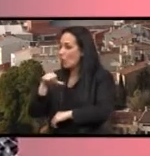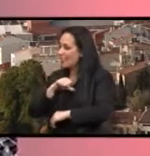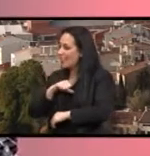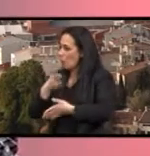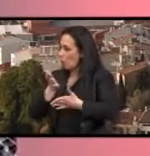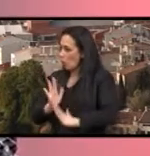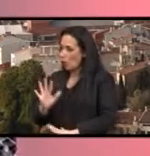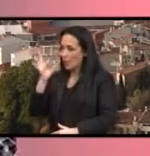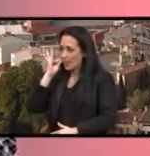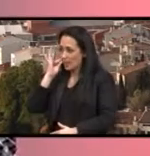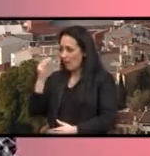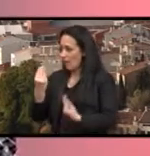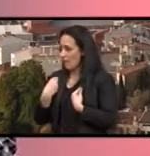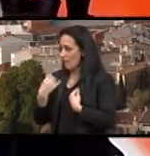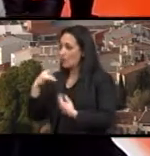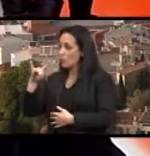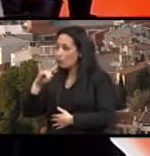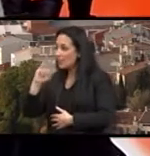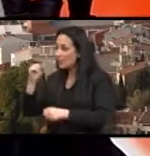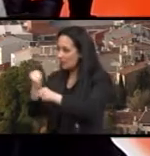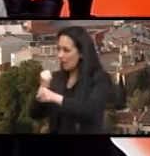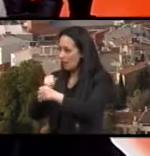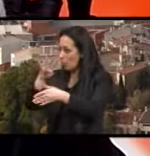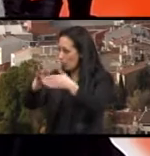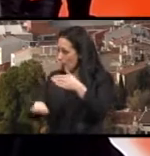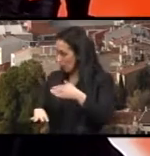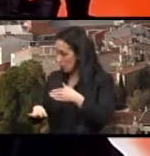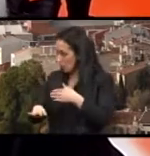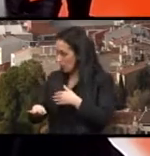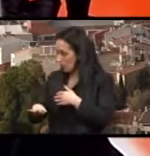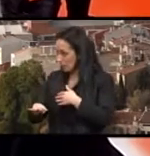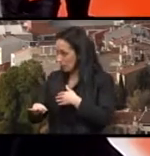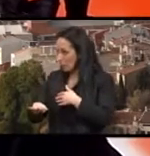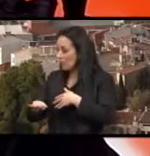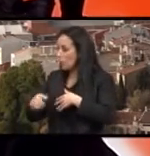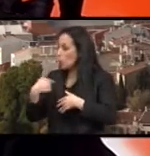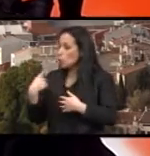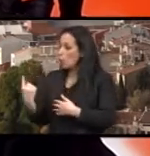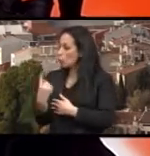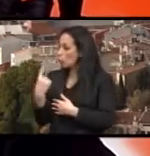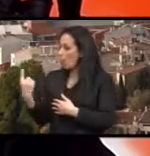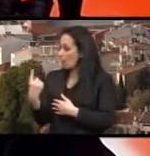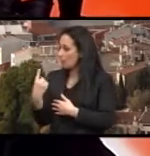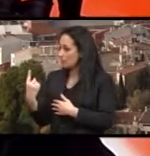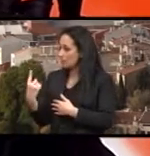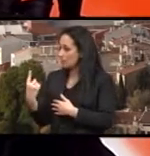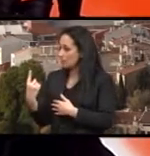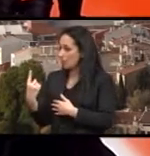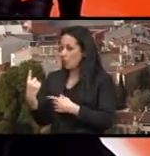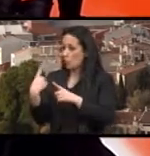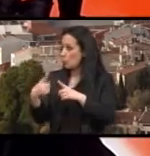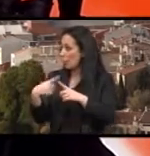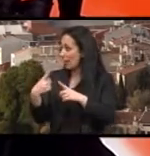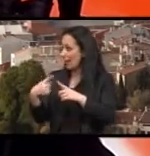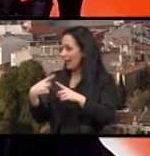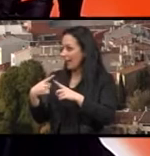que viu a Rubí i treballa a Barcelona i, clar, estic sola pel fet de que ella, clar, no es